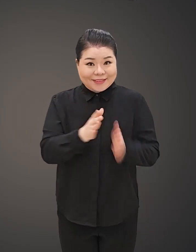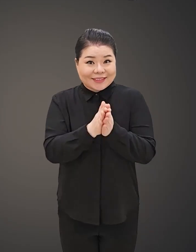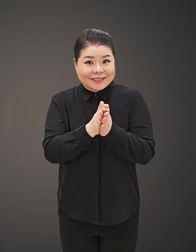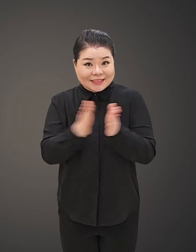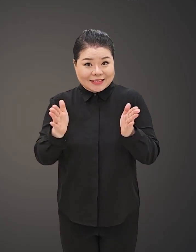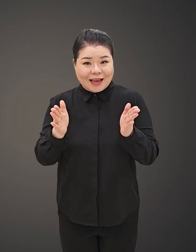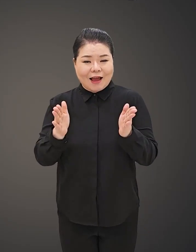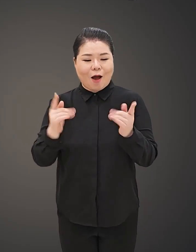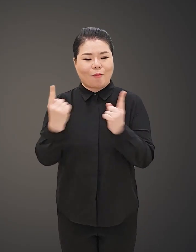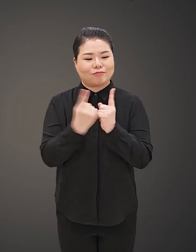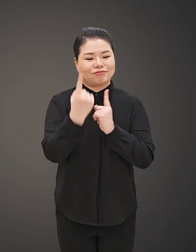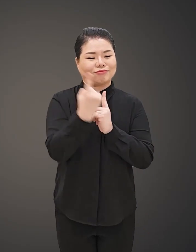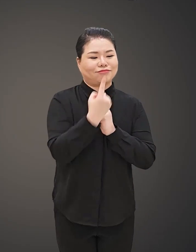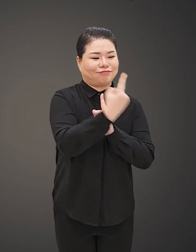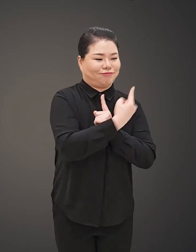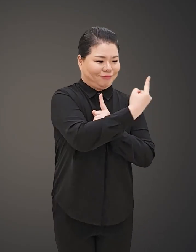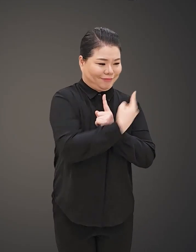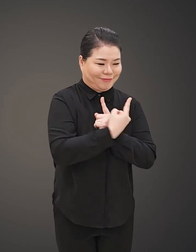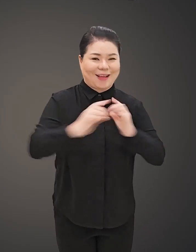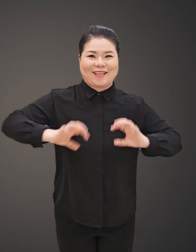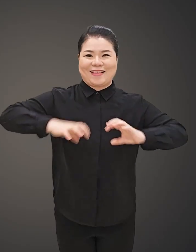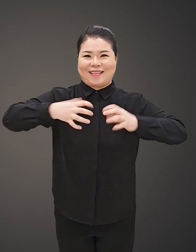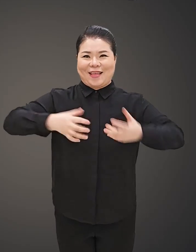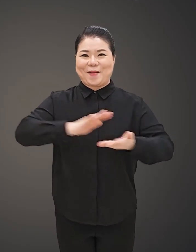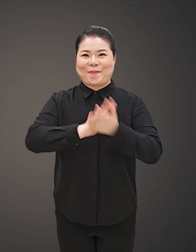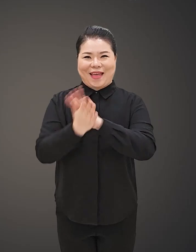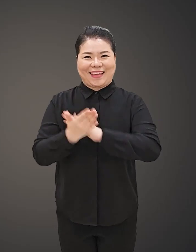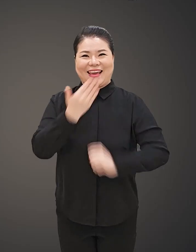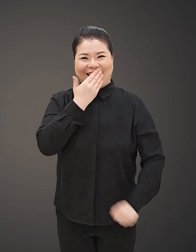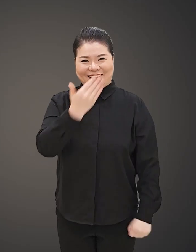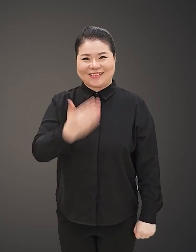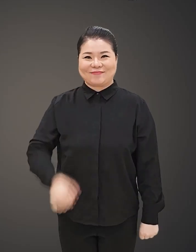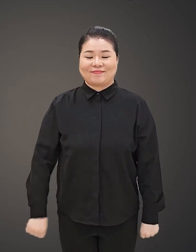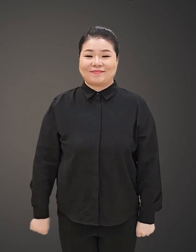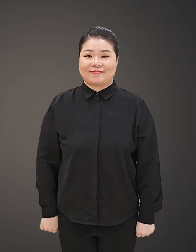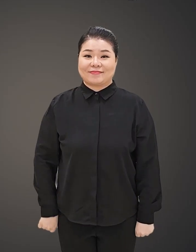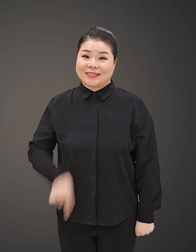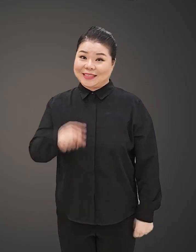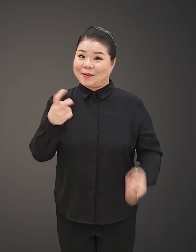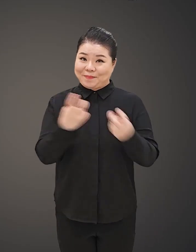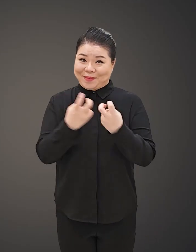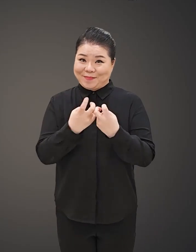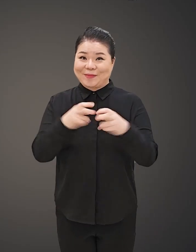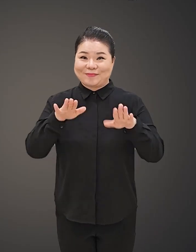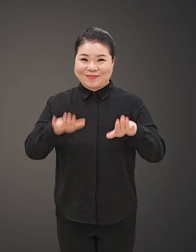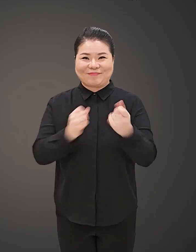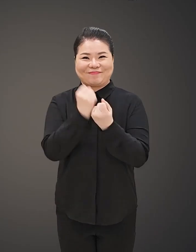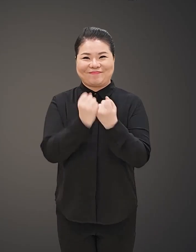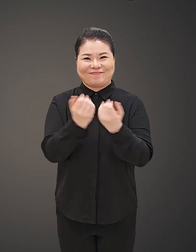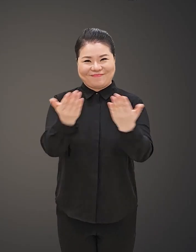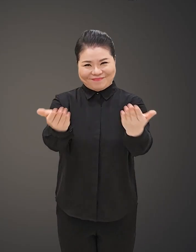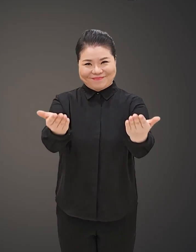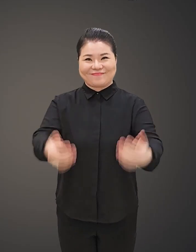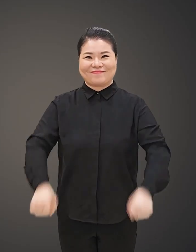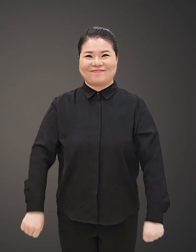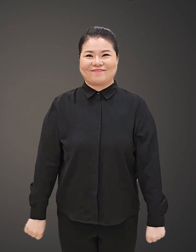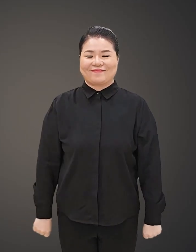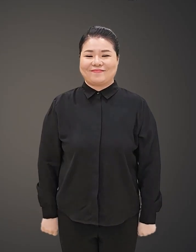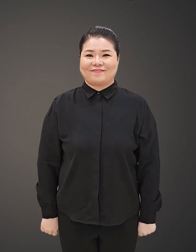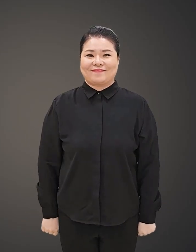나 하나가 변하면 모두가 세상이 변할 수 있습니다. 그 방법을 지금 소개합니다.